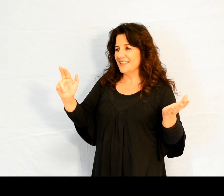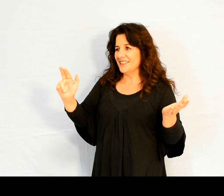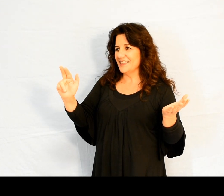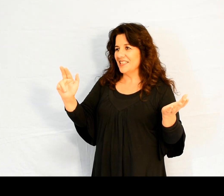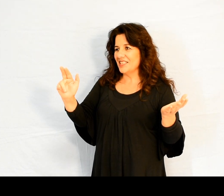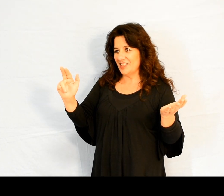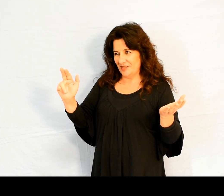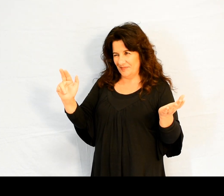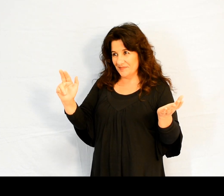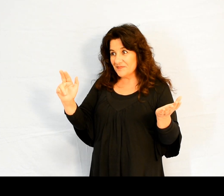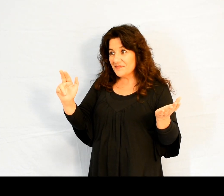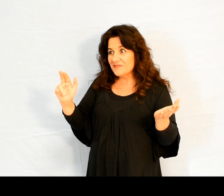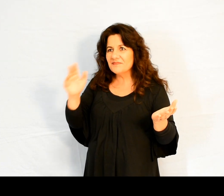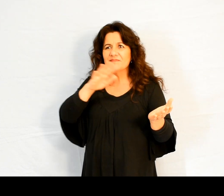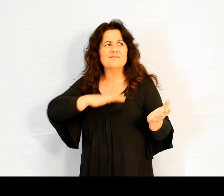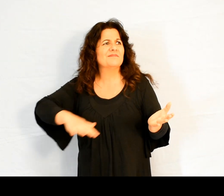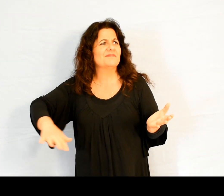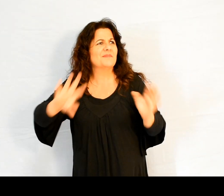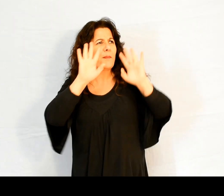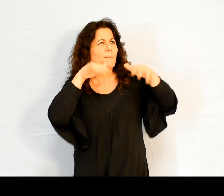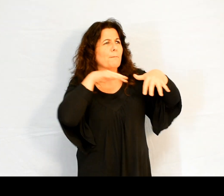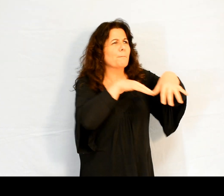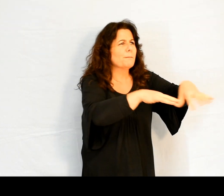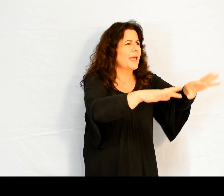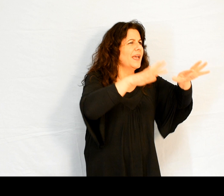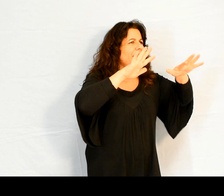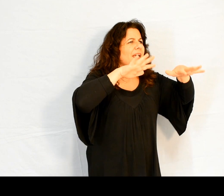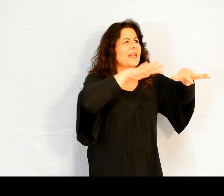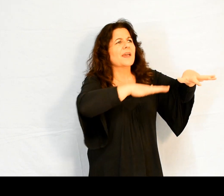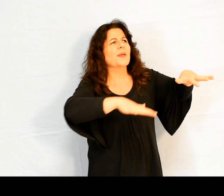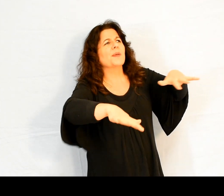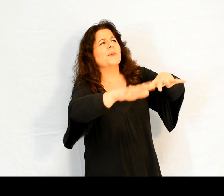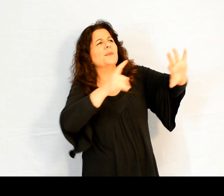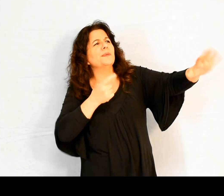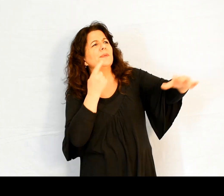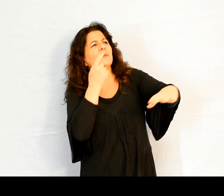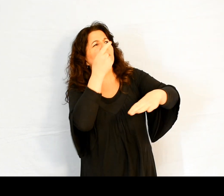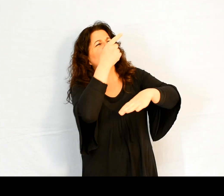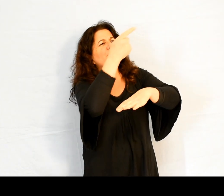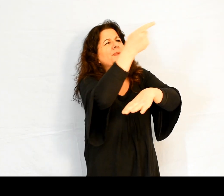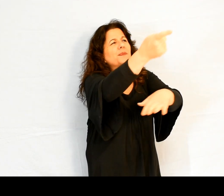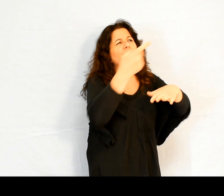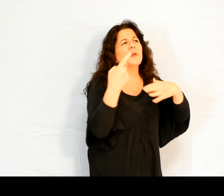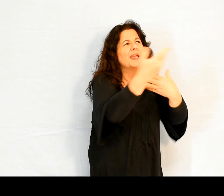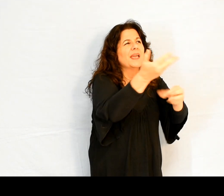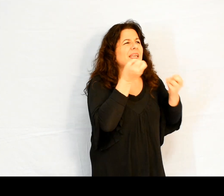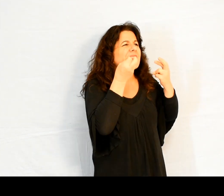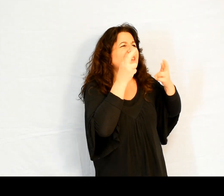Les trésors d'au-delà des mers afflueront vers toi. Vers toi viendront les richesses des